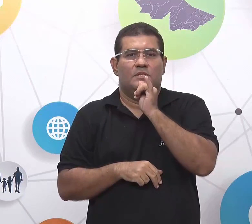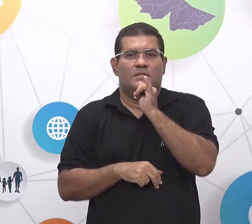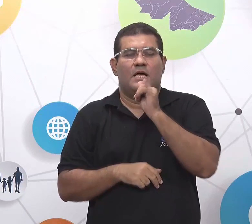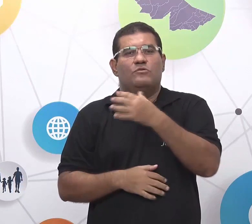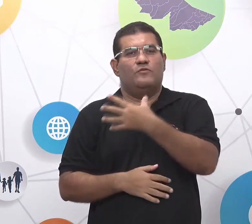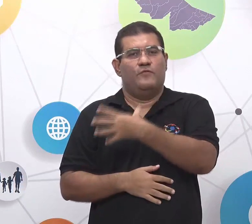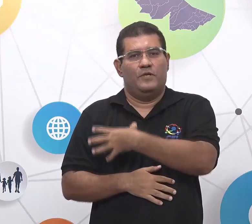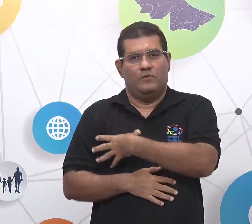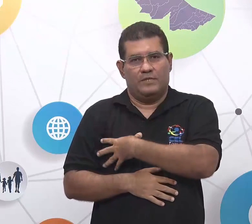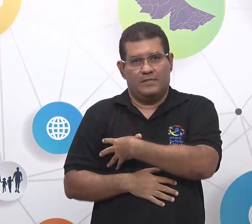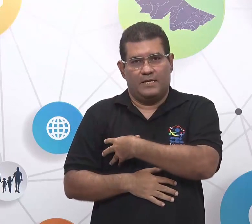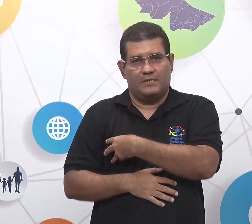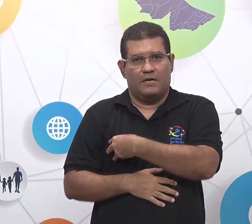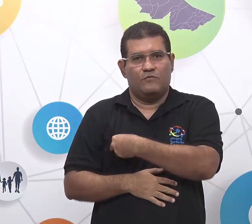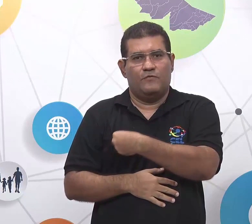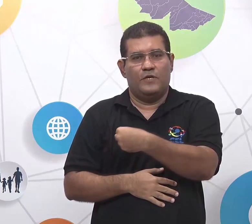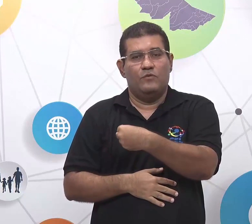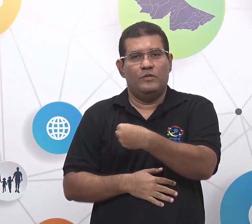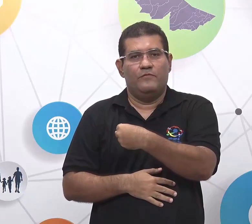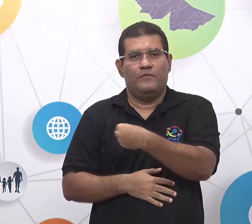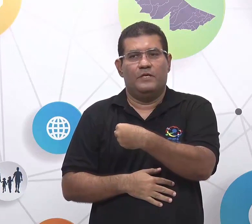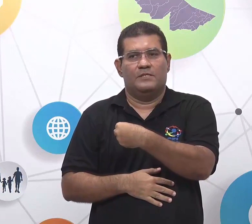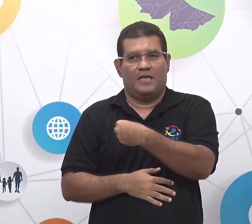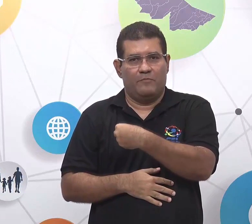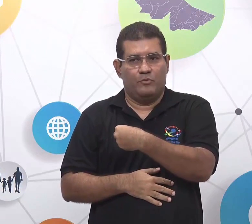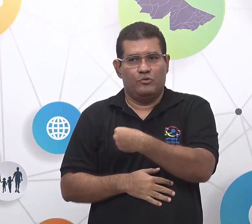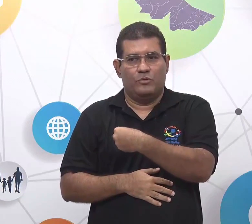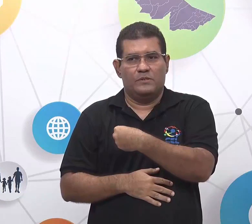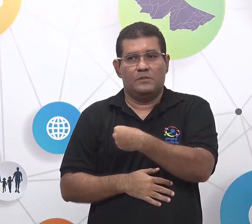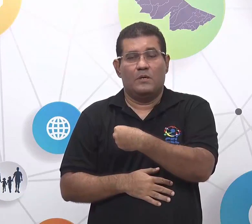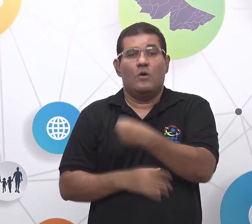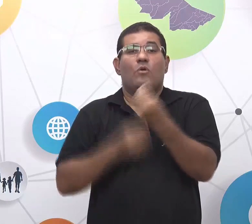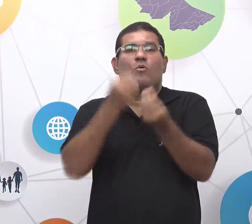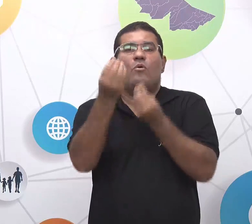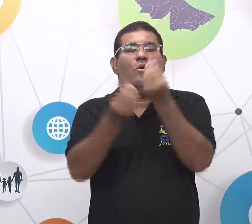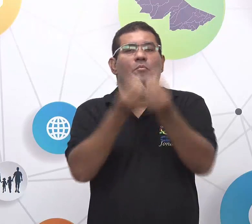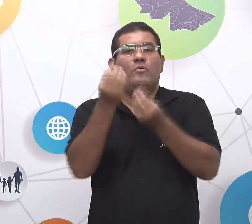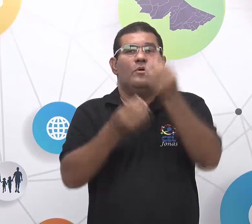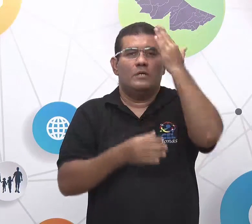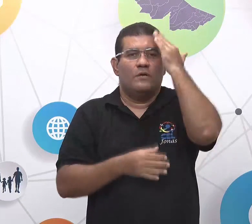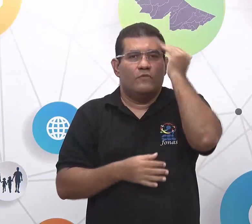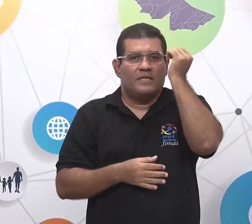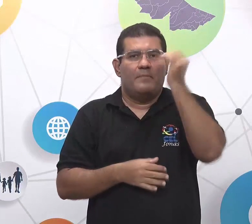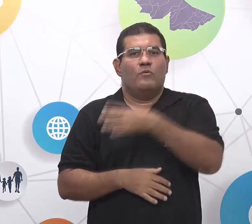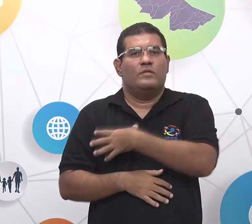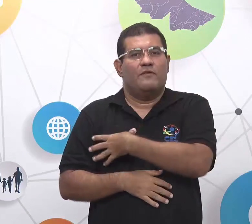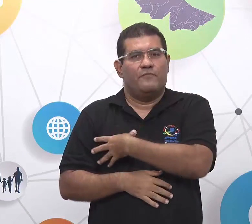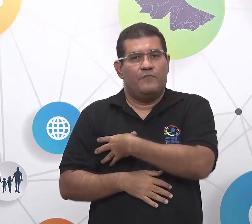sinal de filho esse daqui há sinal de filho e filha serve para os dois como que eu vou saber quando é